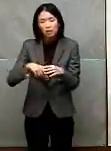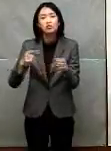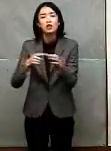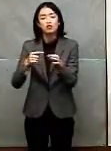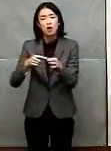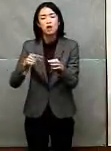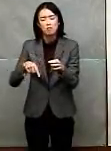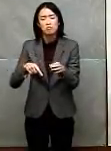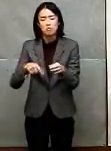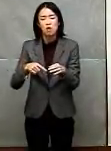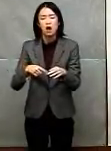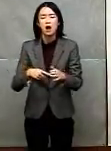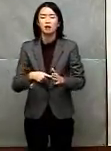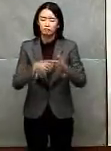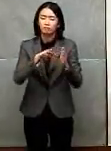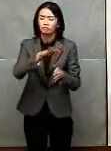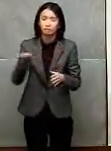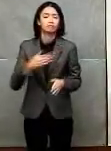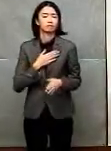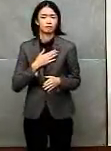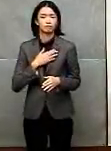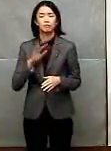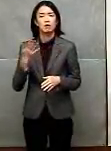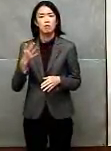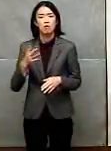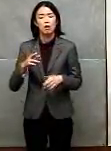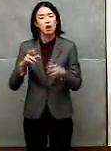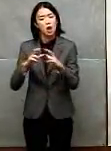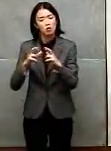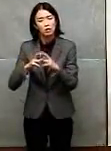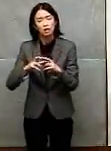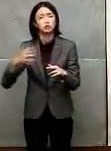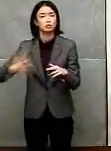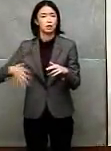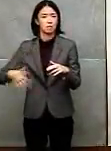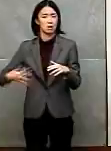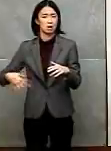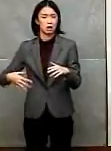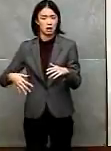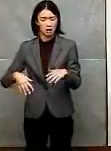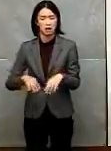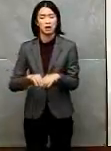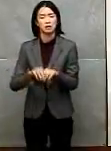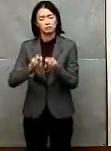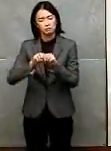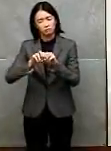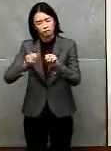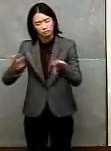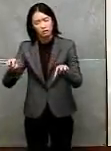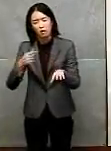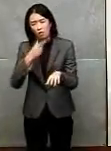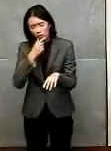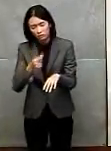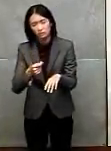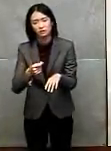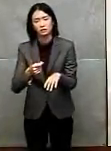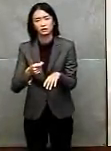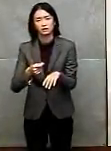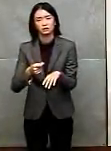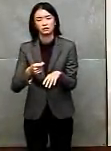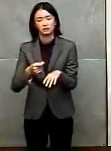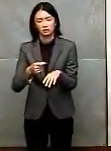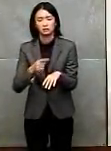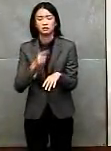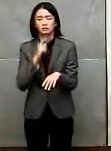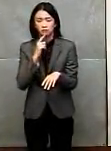全国的に有名でありますし、ただラ・フランスをもっとですね宣伝してほしい、 PR してほしいということ